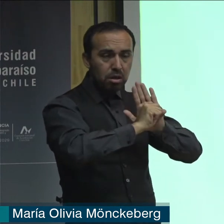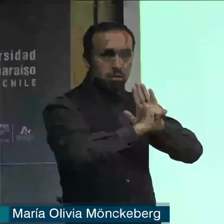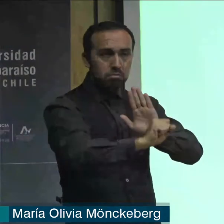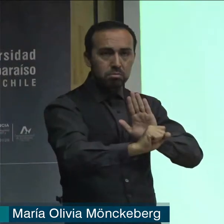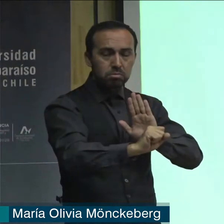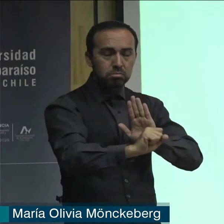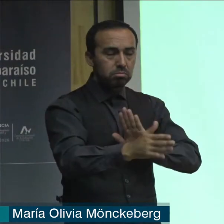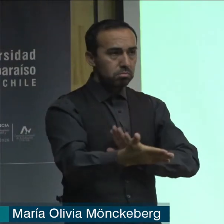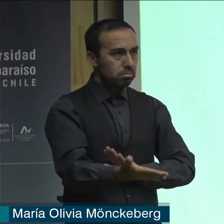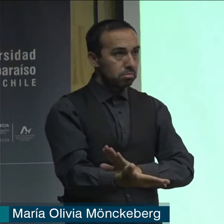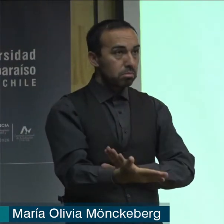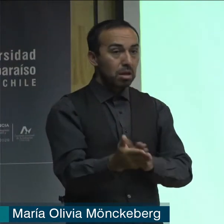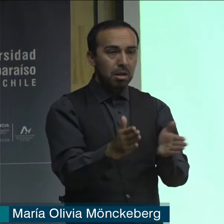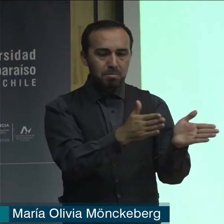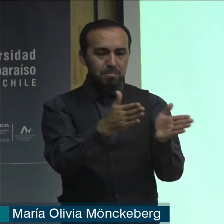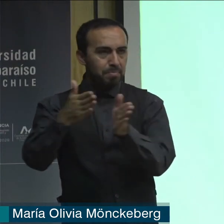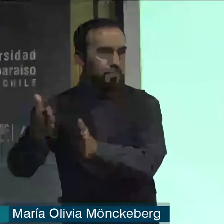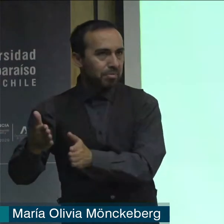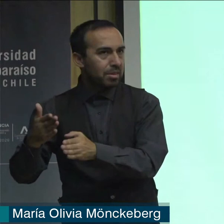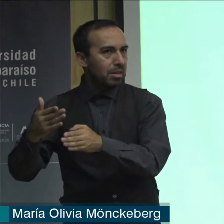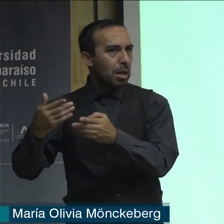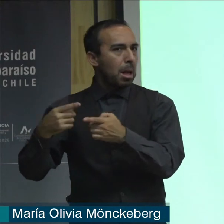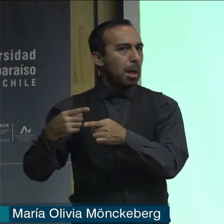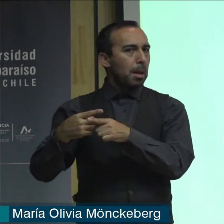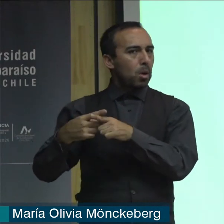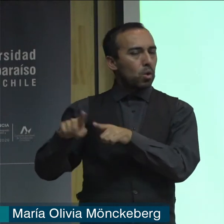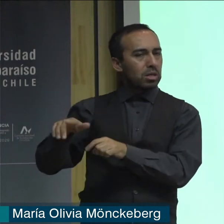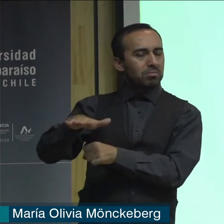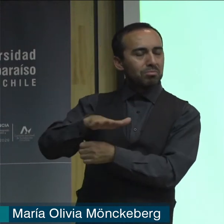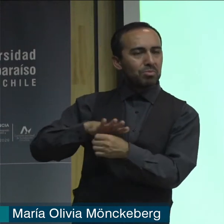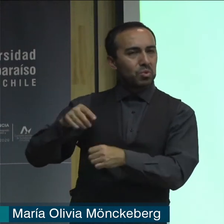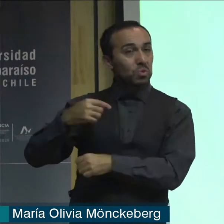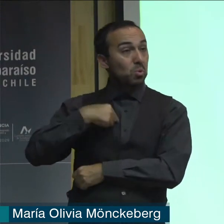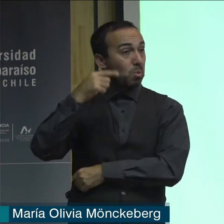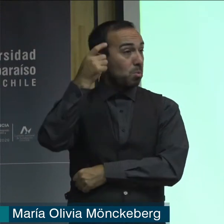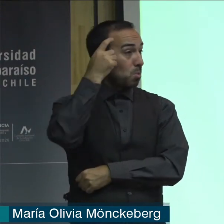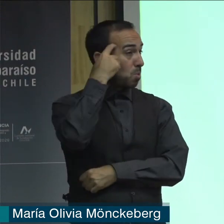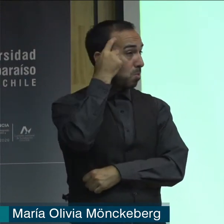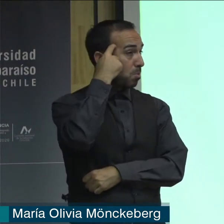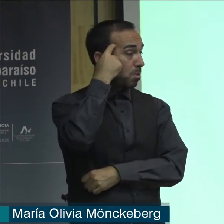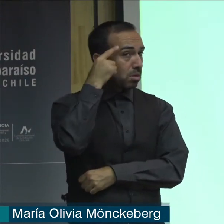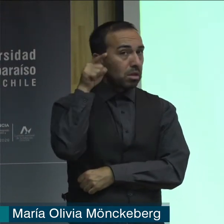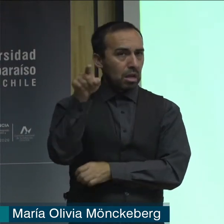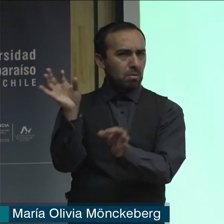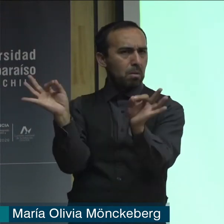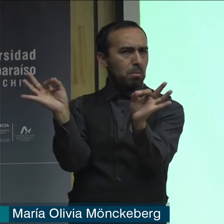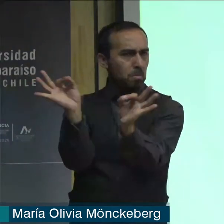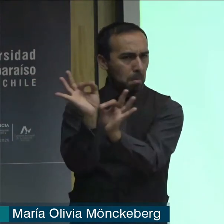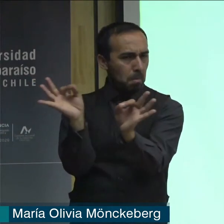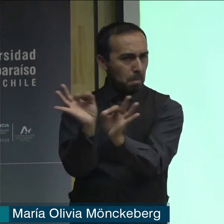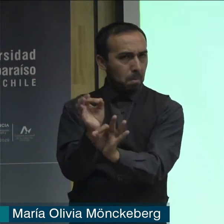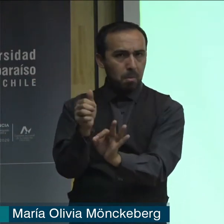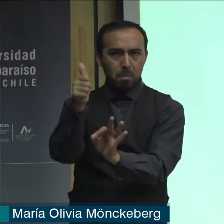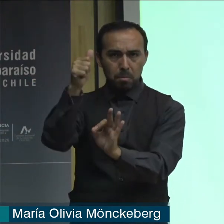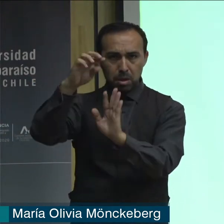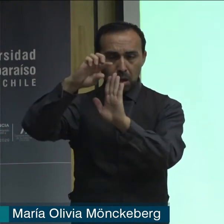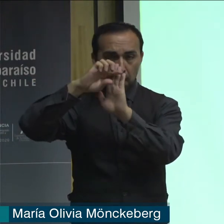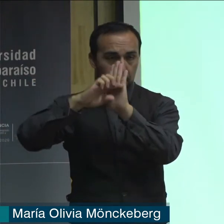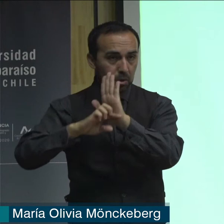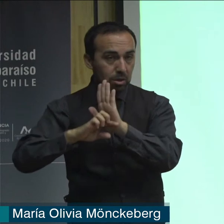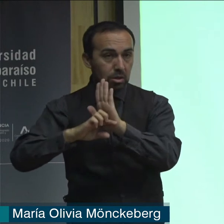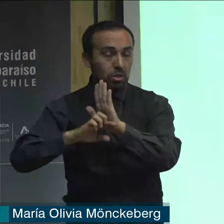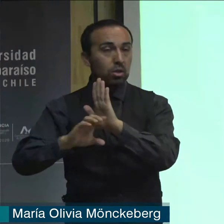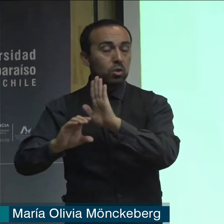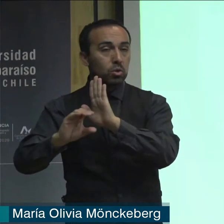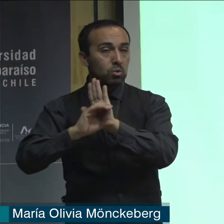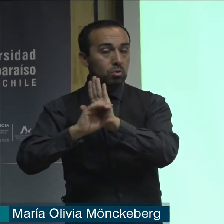que a mi modo iba iba muy bien planteada en el proyecto de Constitución que